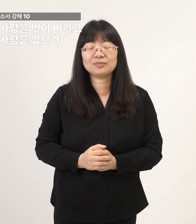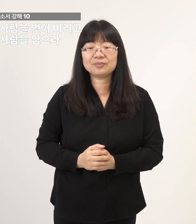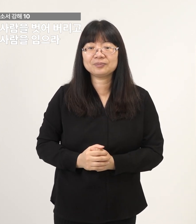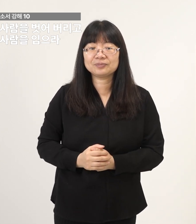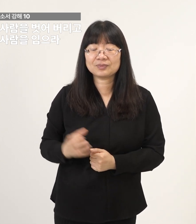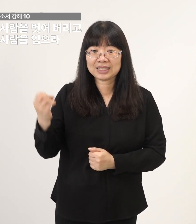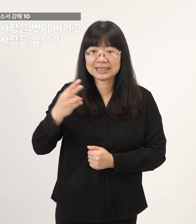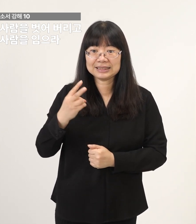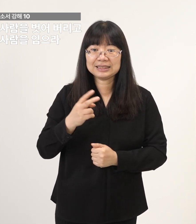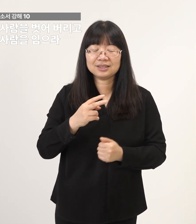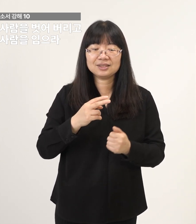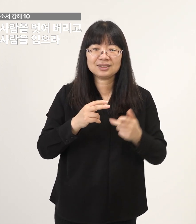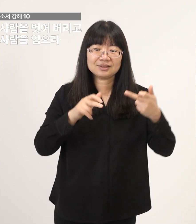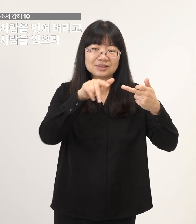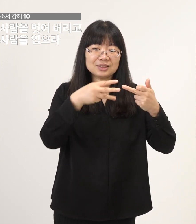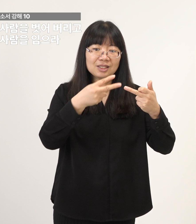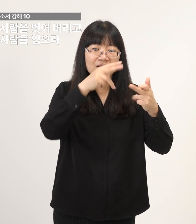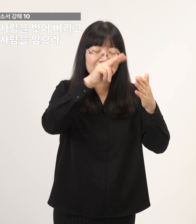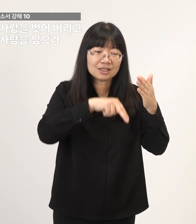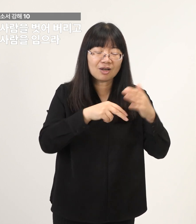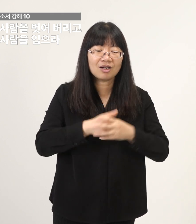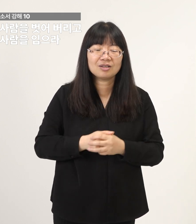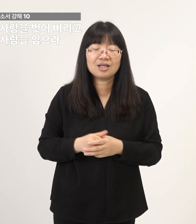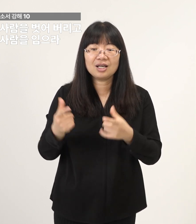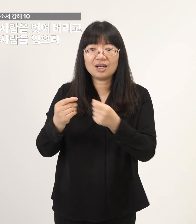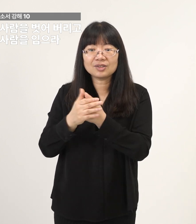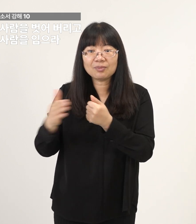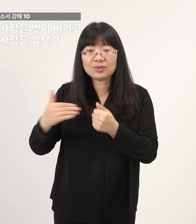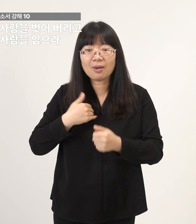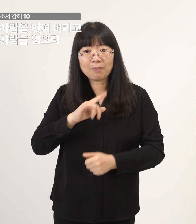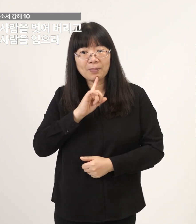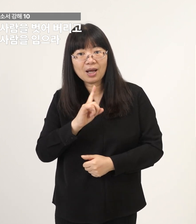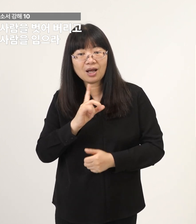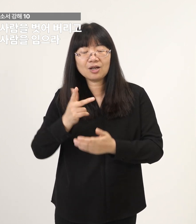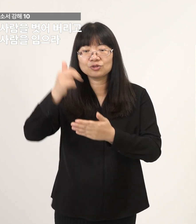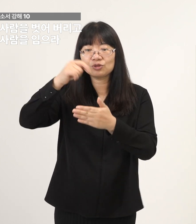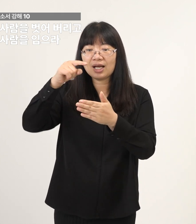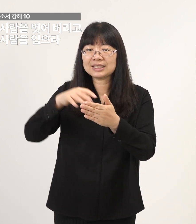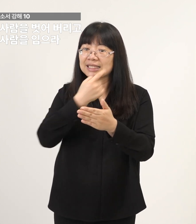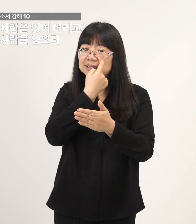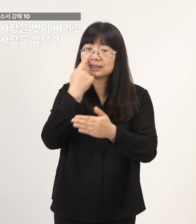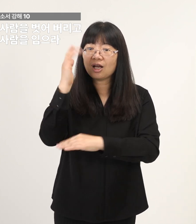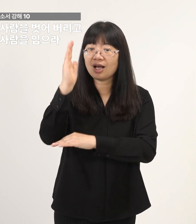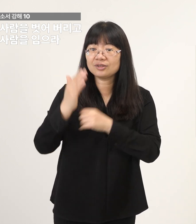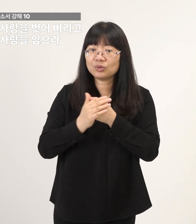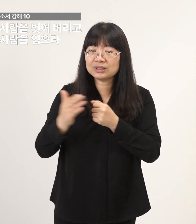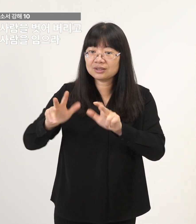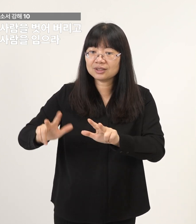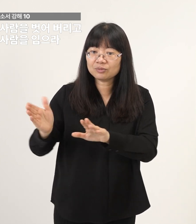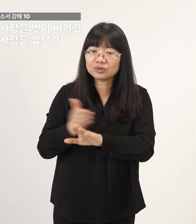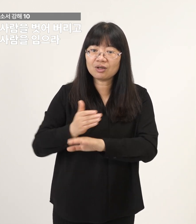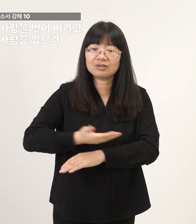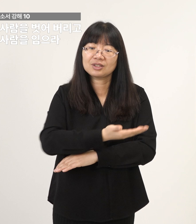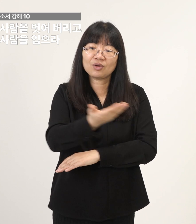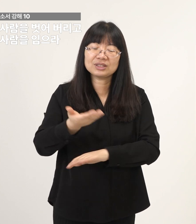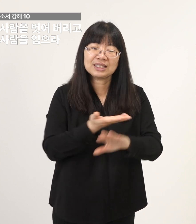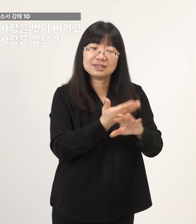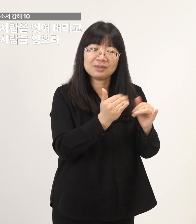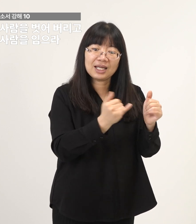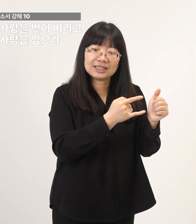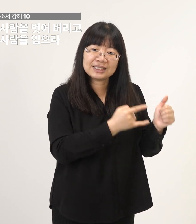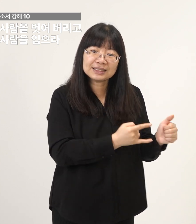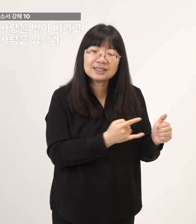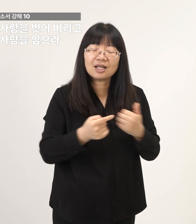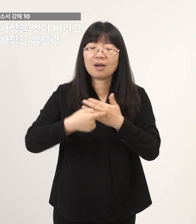우리가 17절, 그러므로 내가 이것을 말하며 주 안에서 증언하노니 이제부터 너희는 이방인이